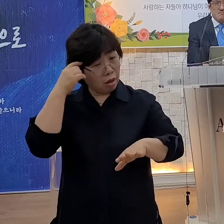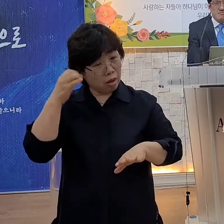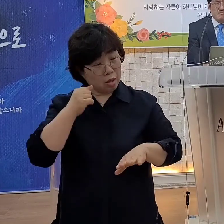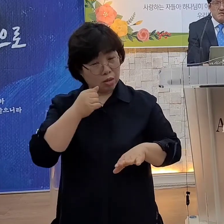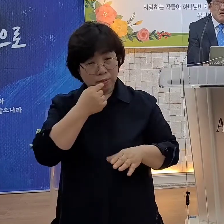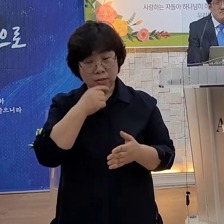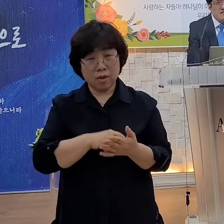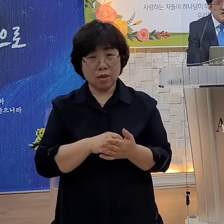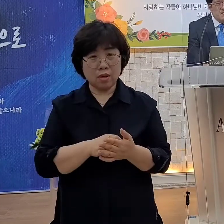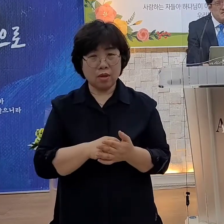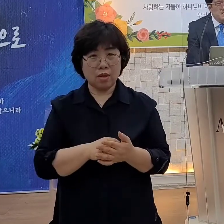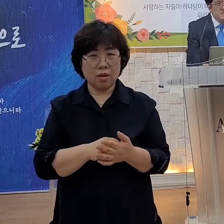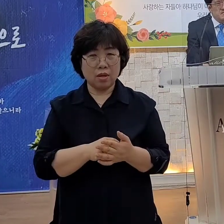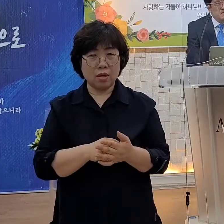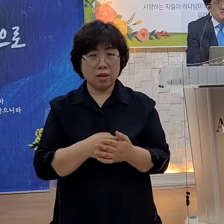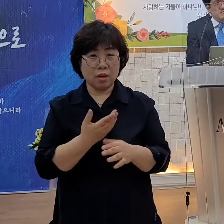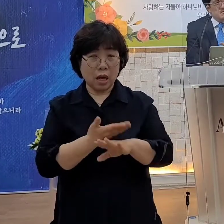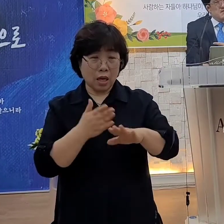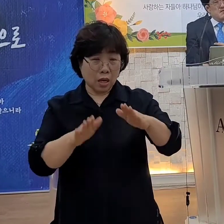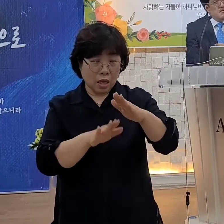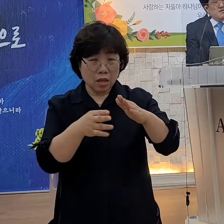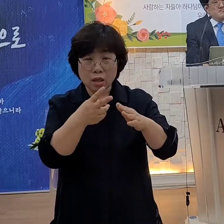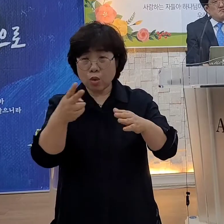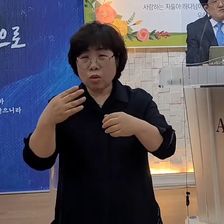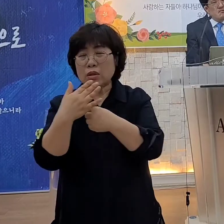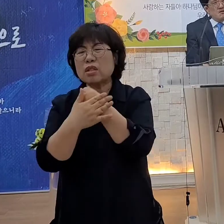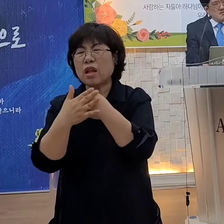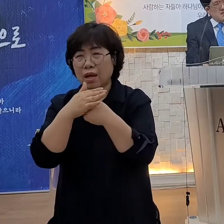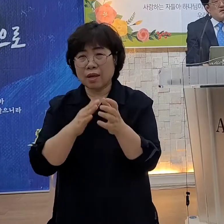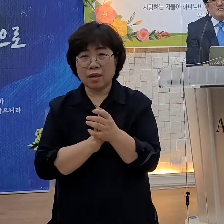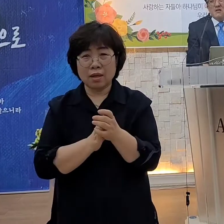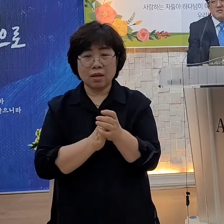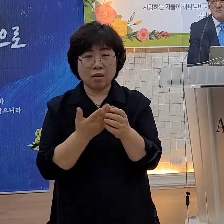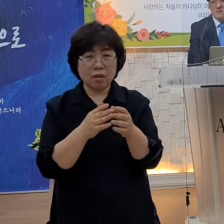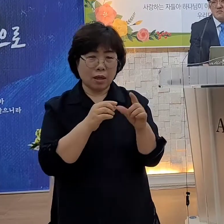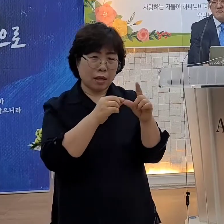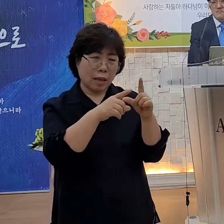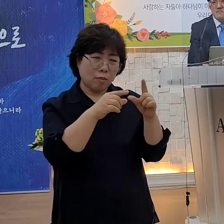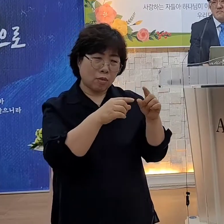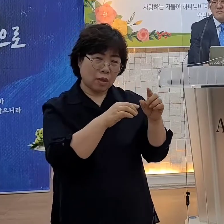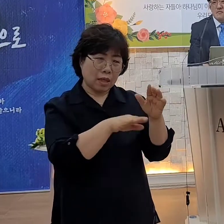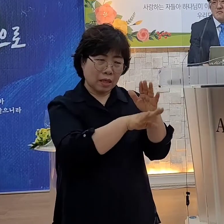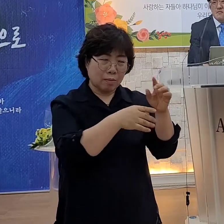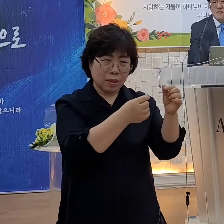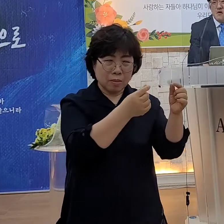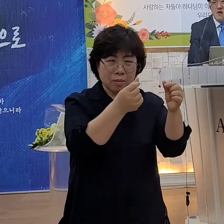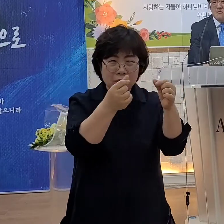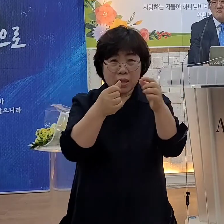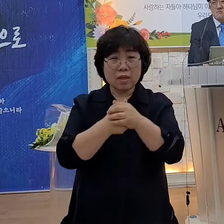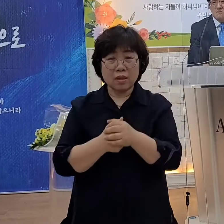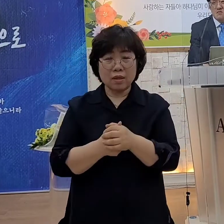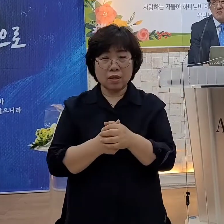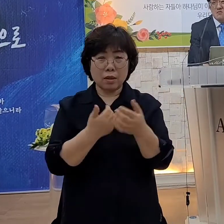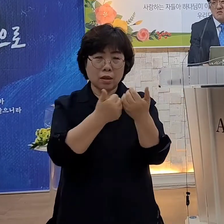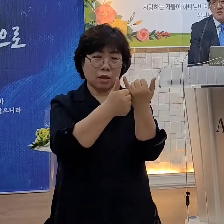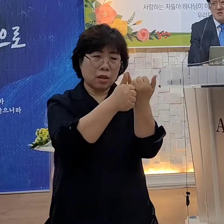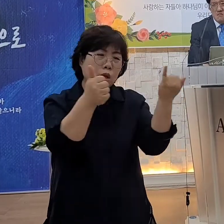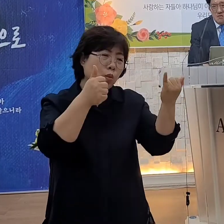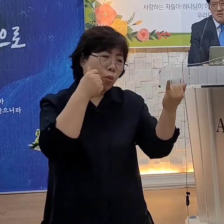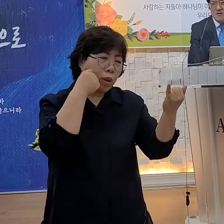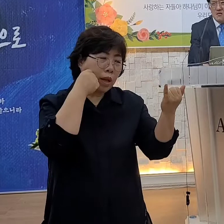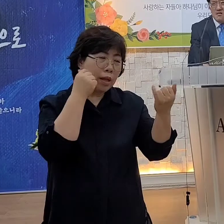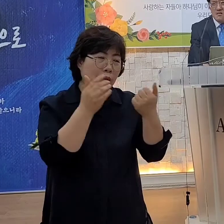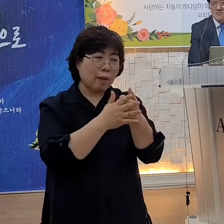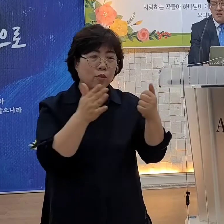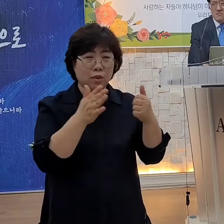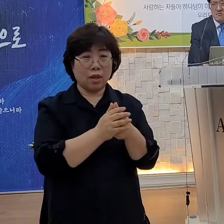아세요. 대부분의 가정은 제 이 표현과 크게 다르지 않습니다. 헤어질 수 없어서 그게 더